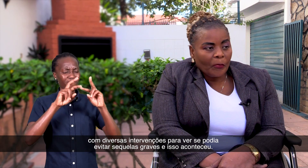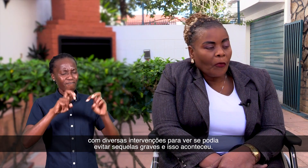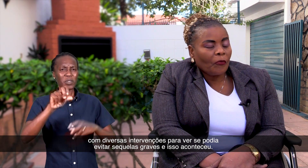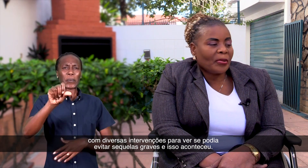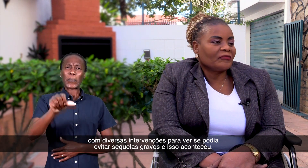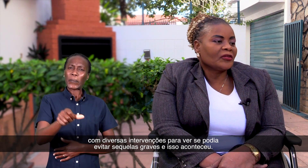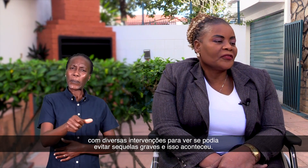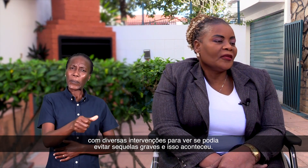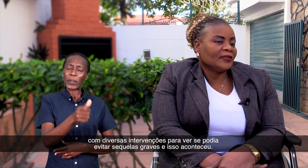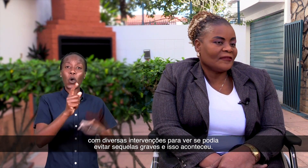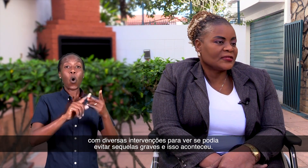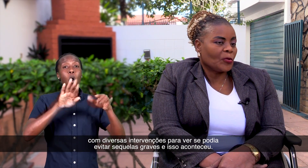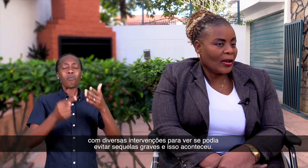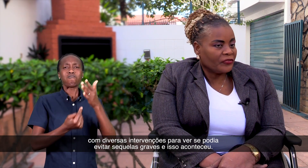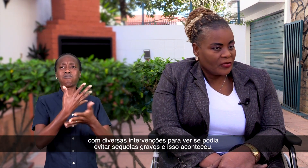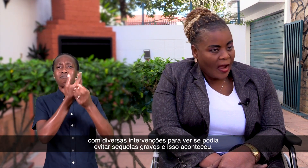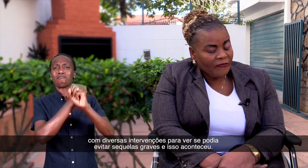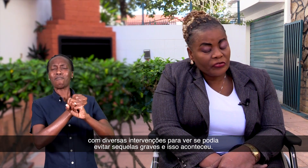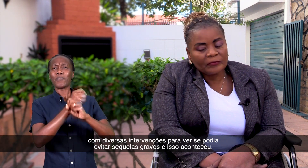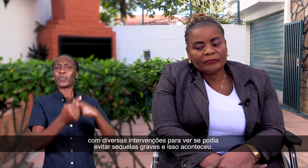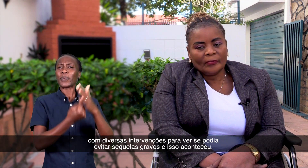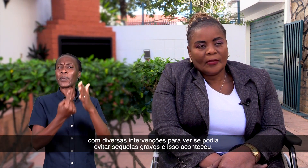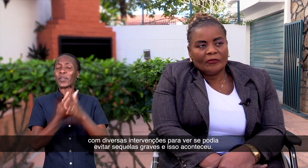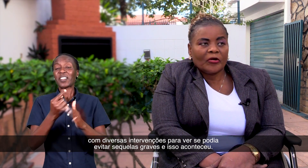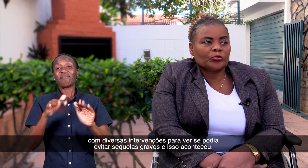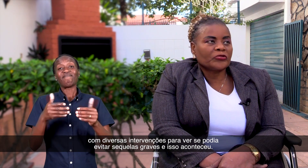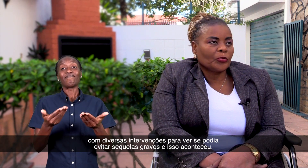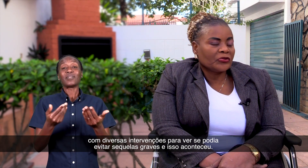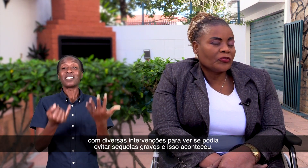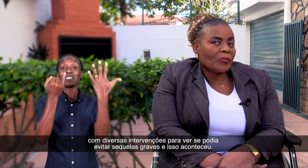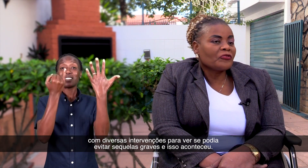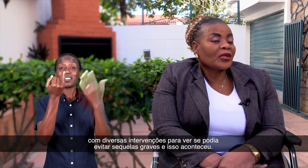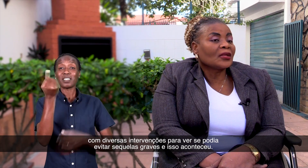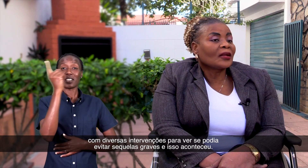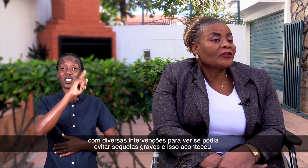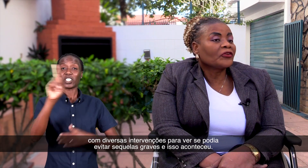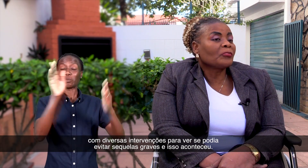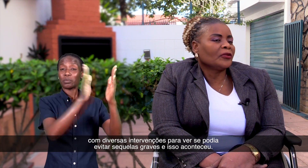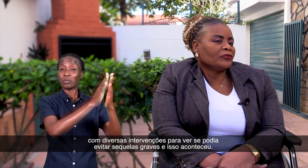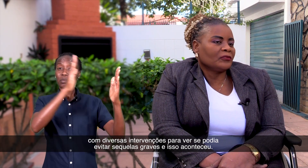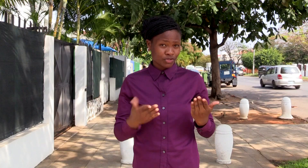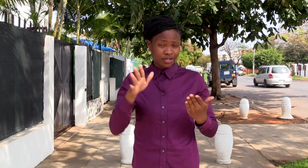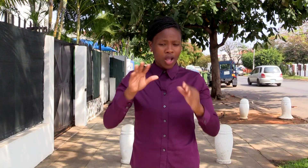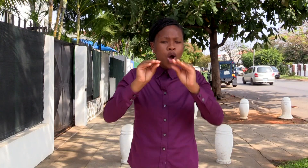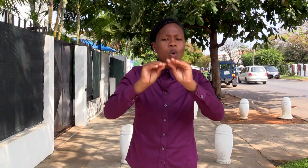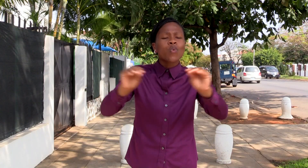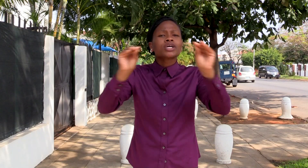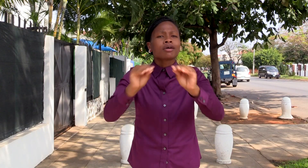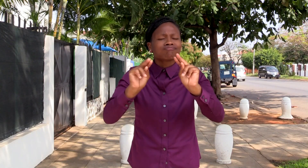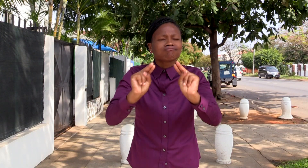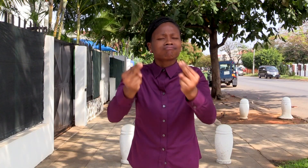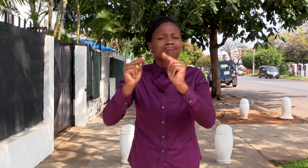atenuava um pouco, para ver se evitava sequelas graves. De facto, isso aconteceu, mas eu fiquei internada há 6 meses.